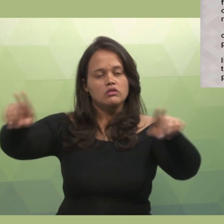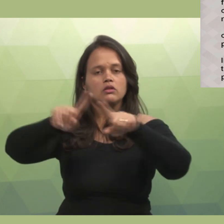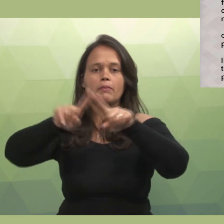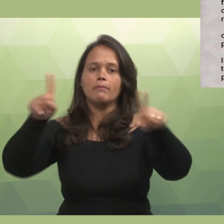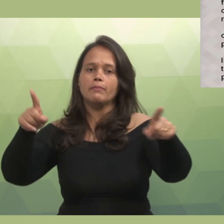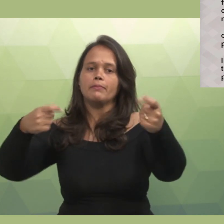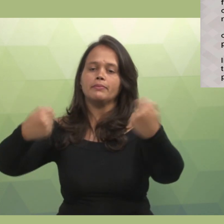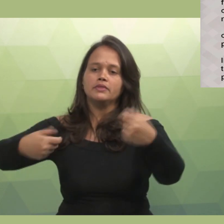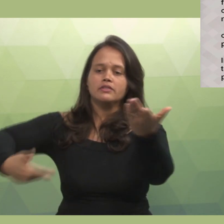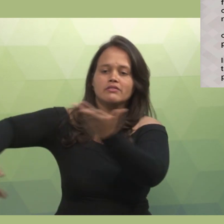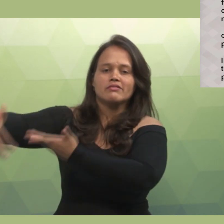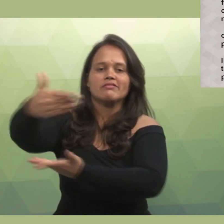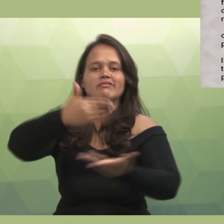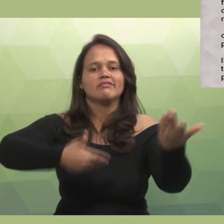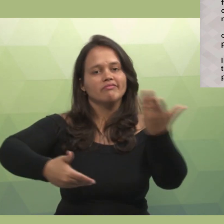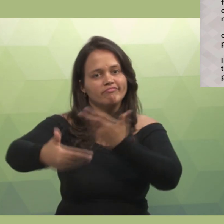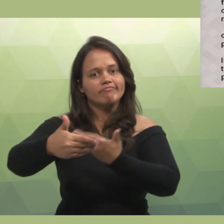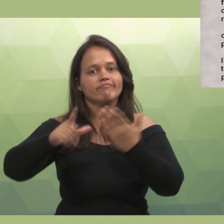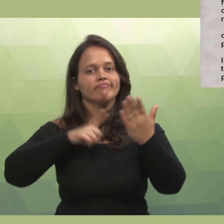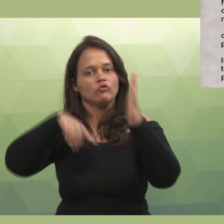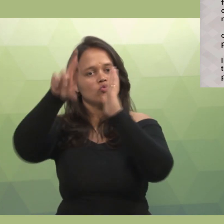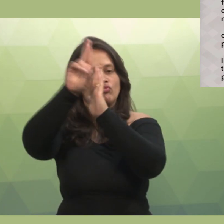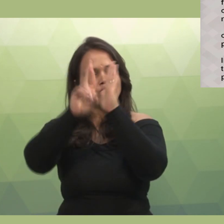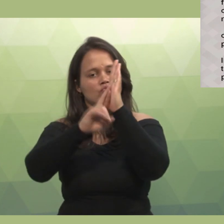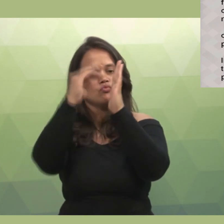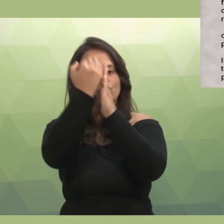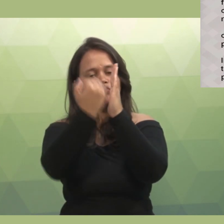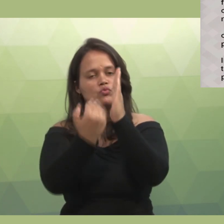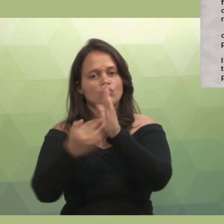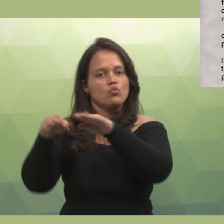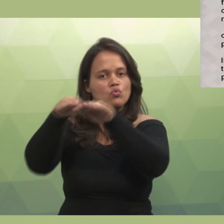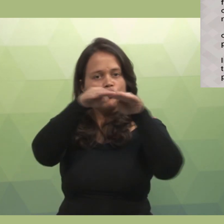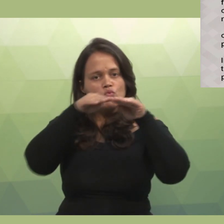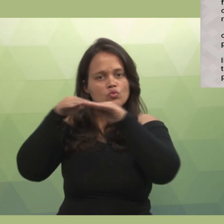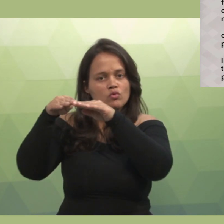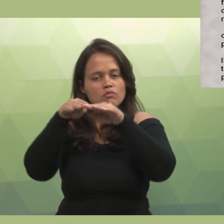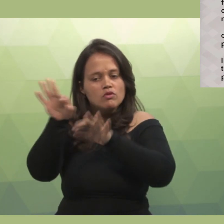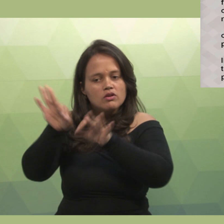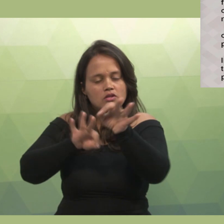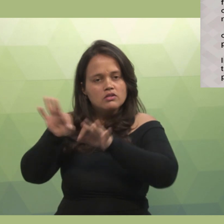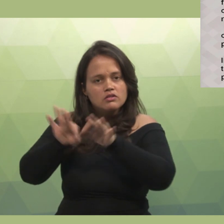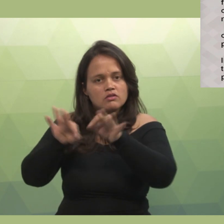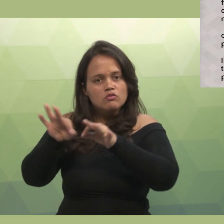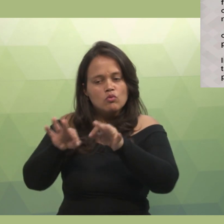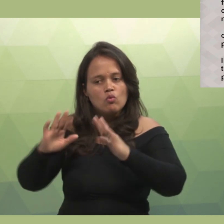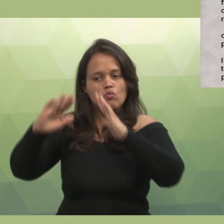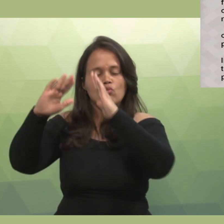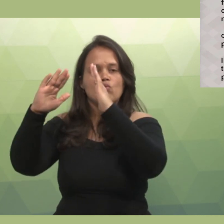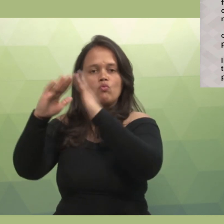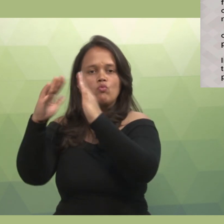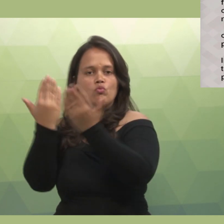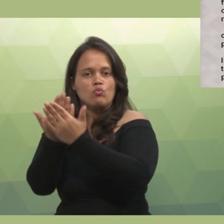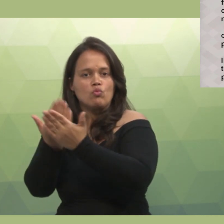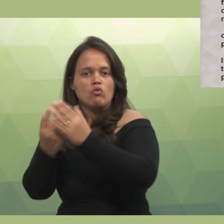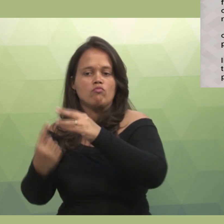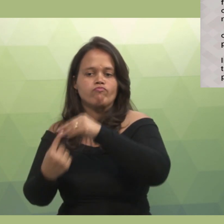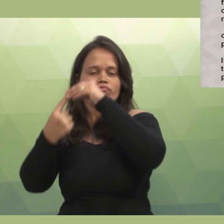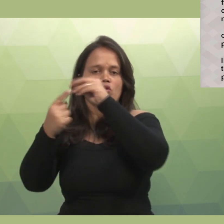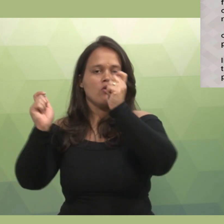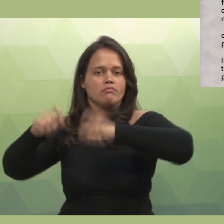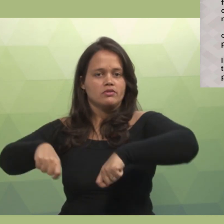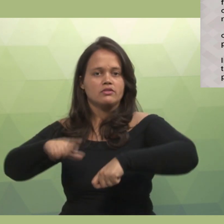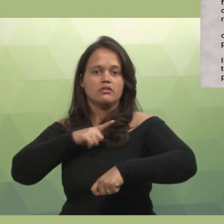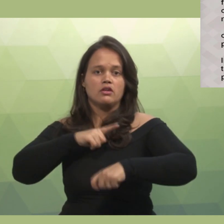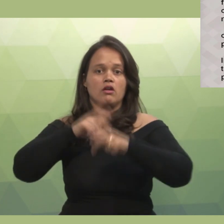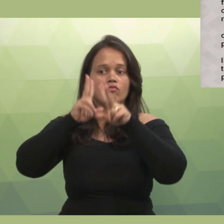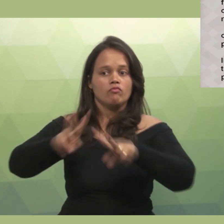com unidade e coerência a partir de um conjunto de normas comuns elaboradas pelo órgão competente,